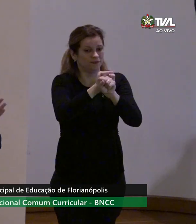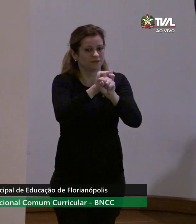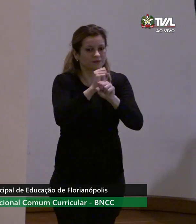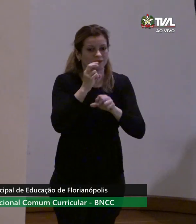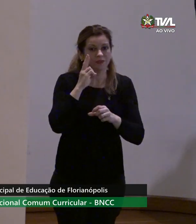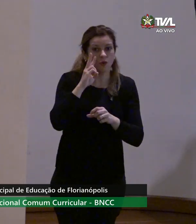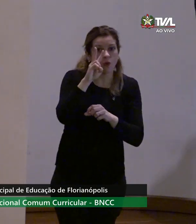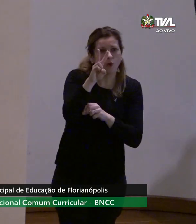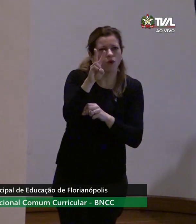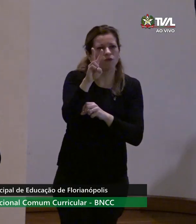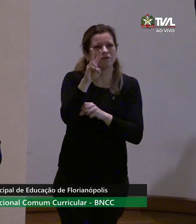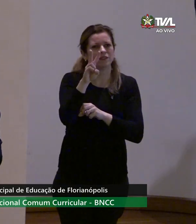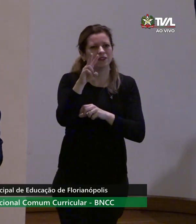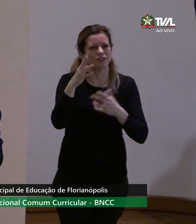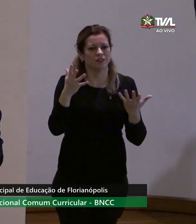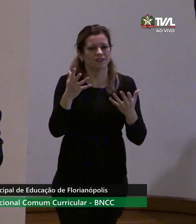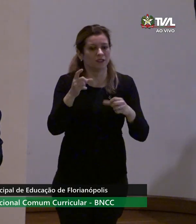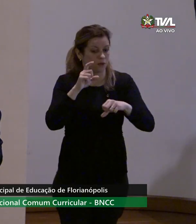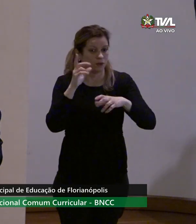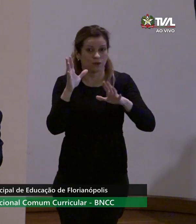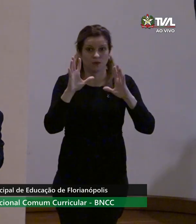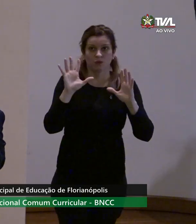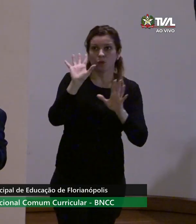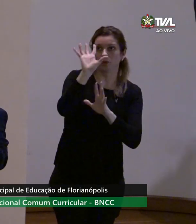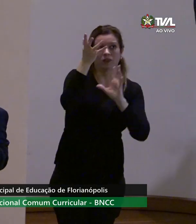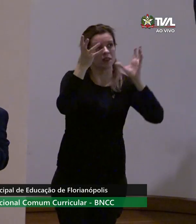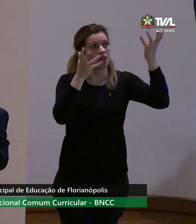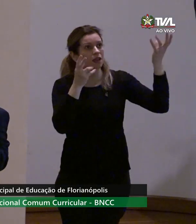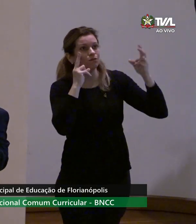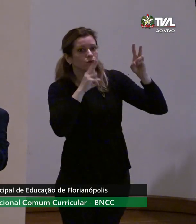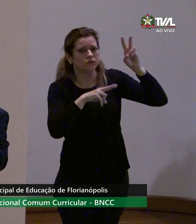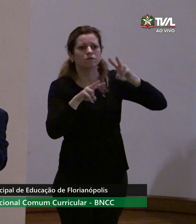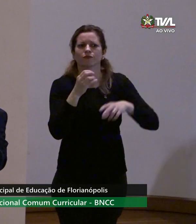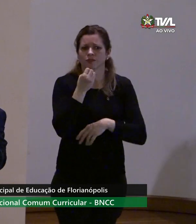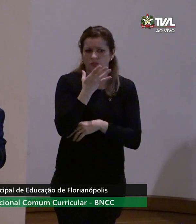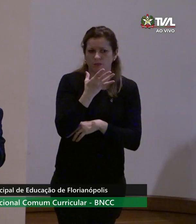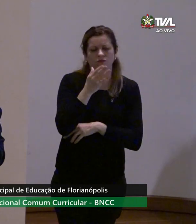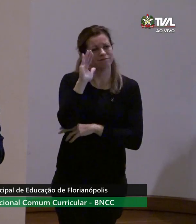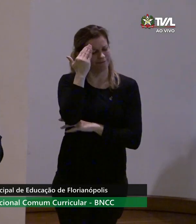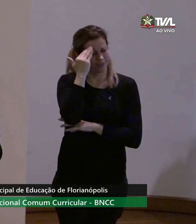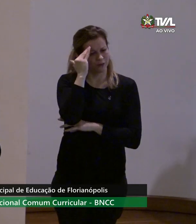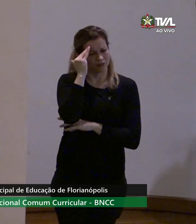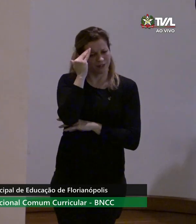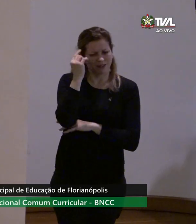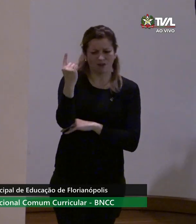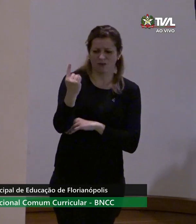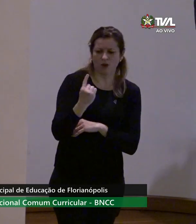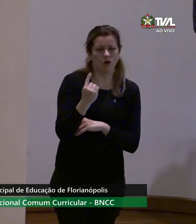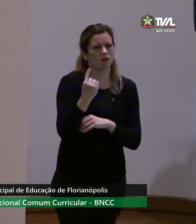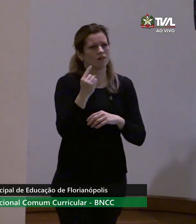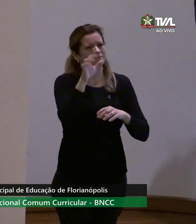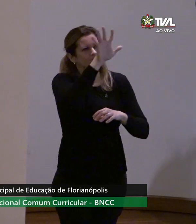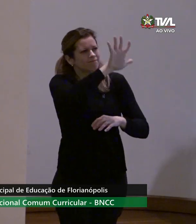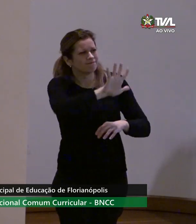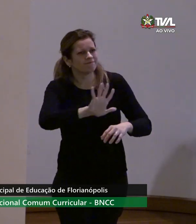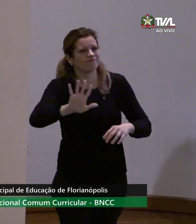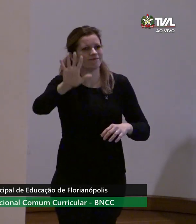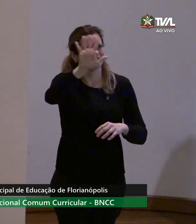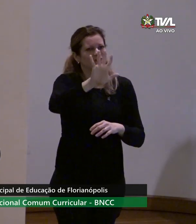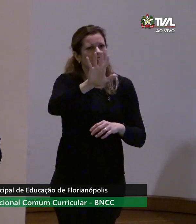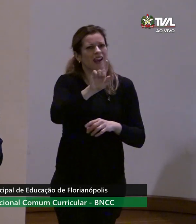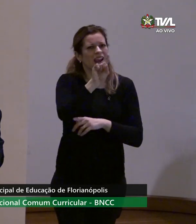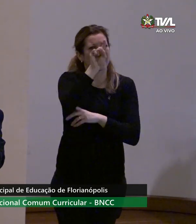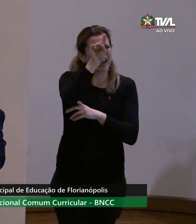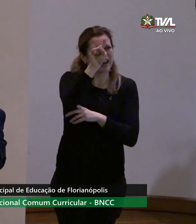como o tempo tá ficando bom eu olhei para ela entende tá o tempo ficando bom em